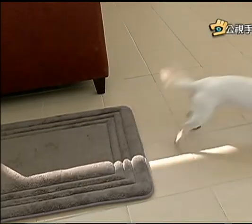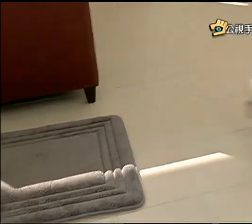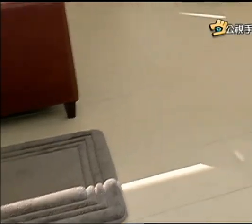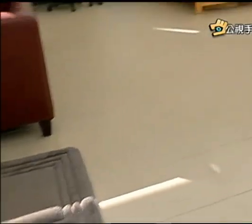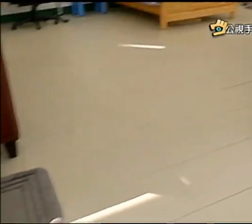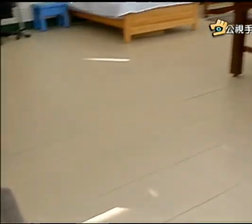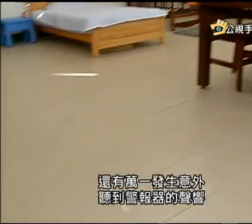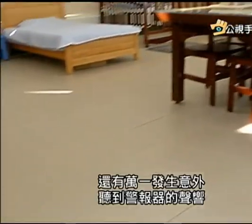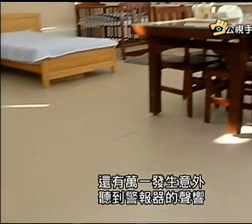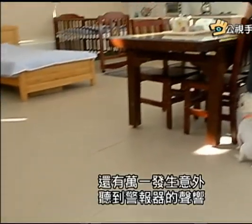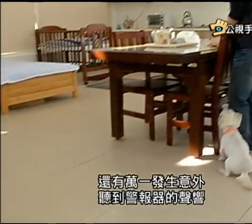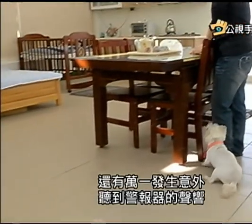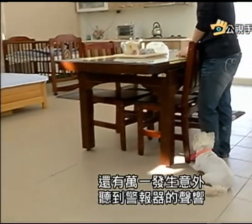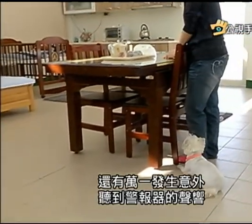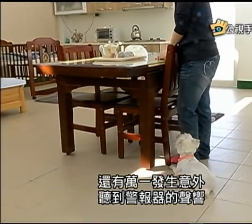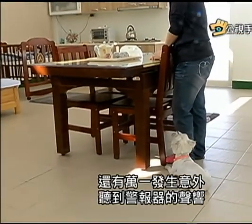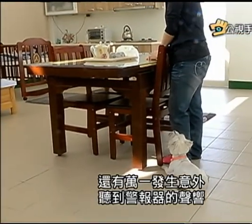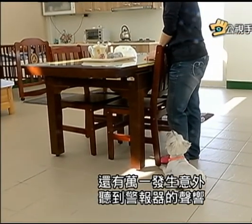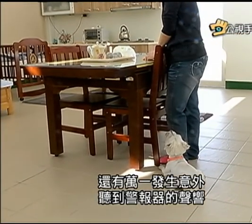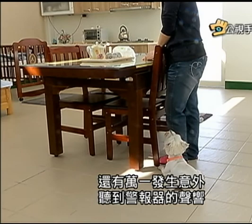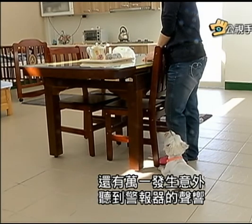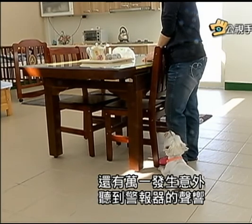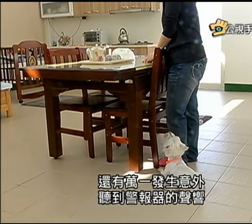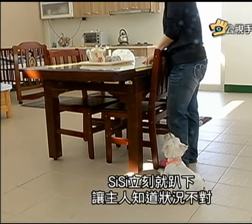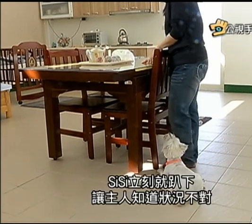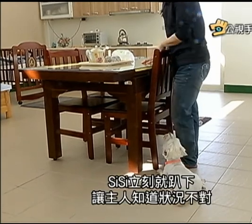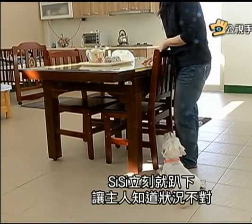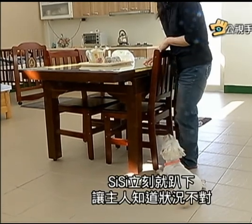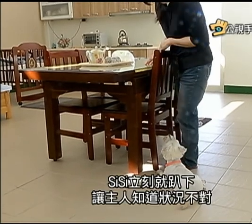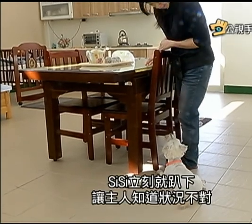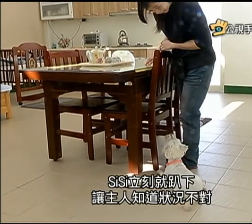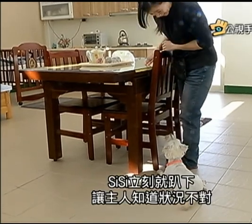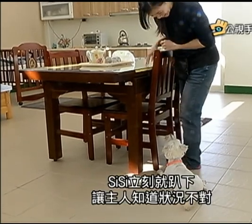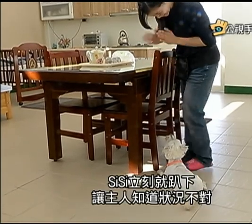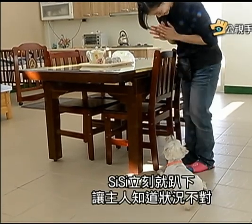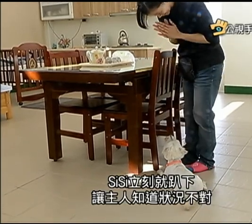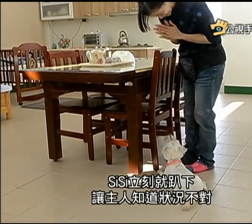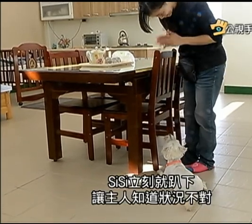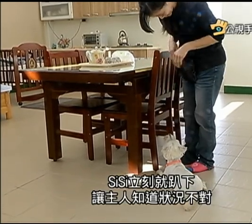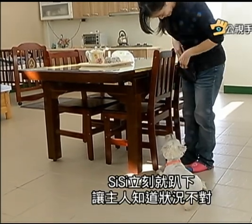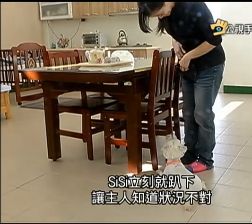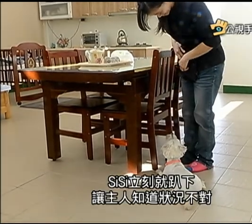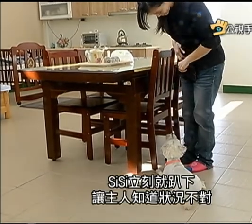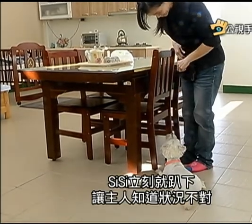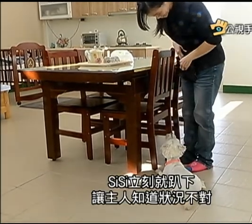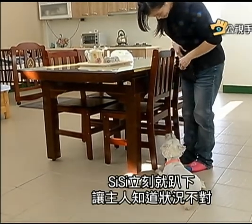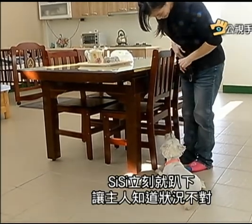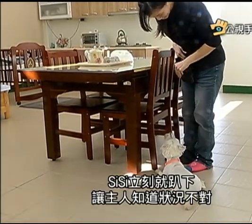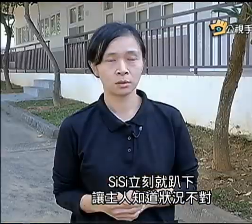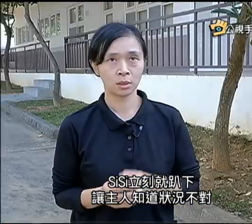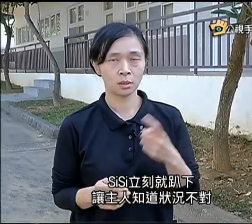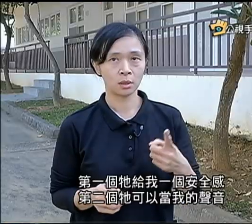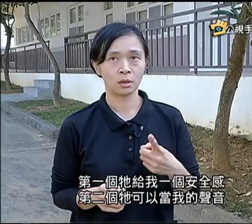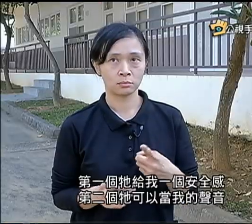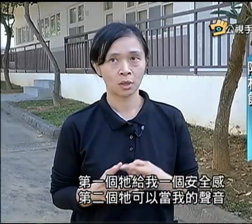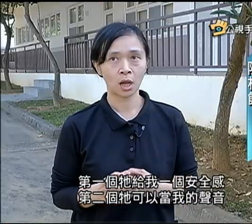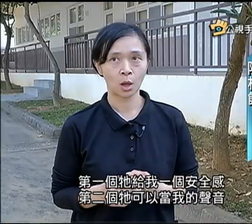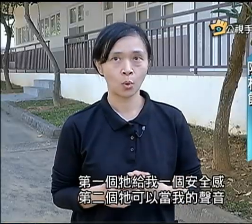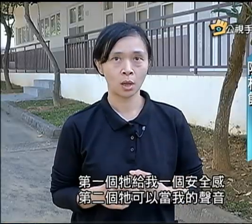万一发生意外，听到警报器的声响， Sissy 立刻就趴下，让主人知道状况不对。 第一个，他给我一个